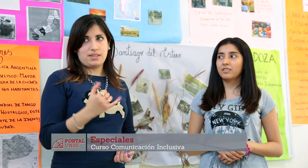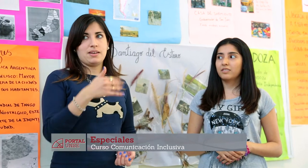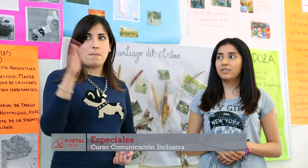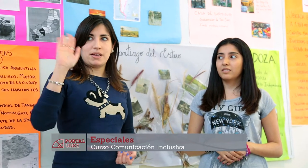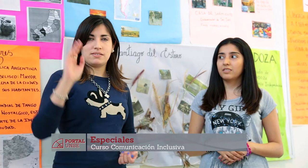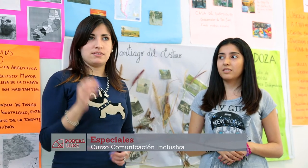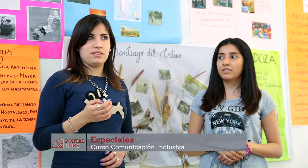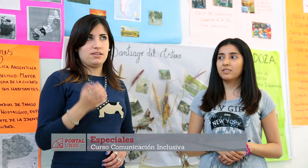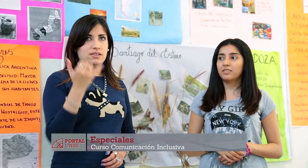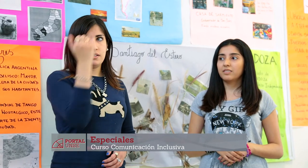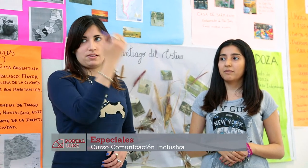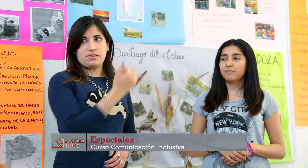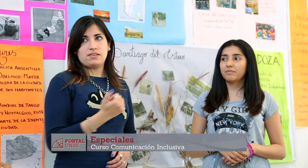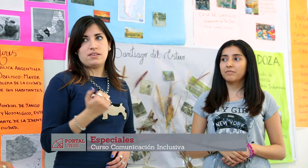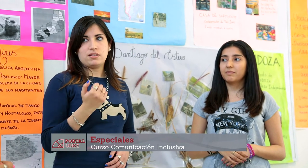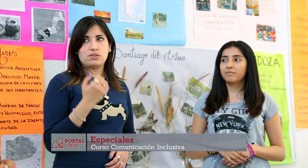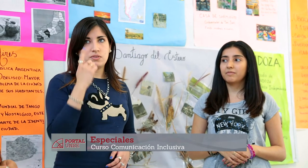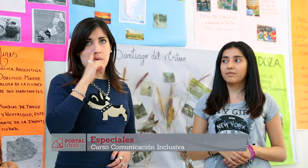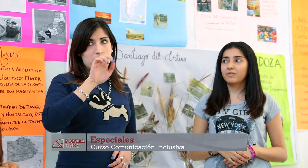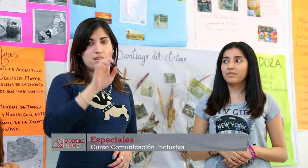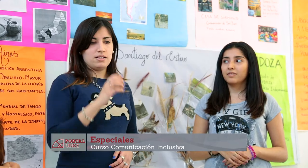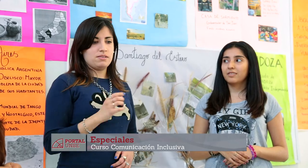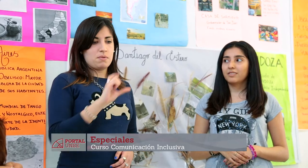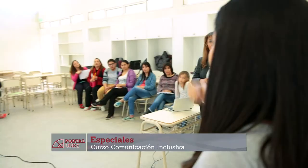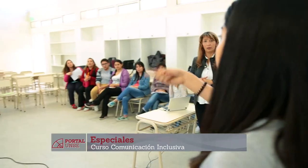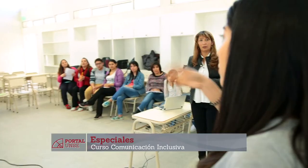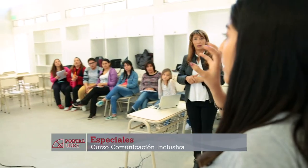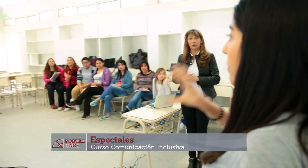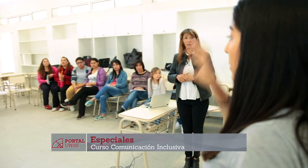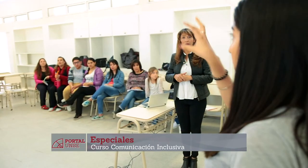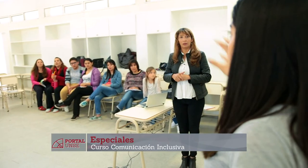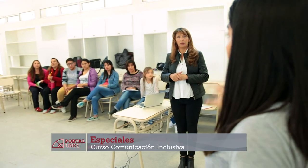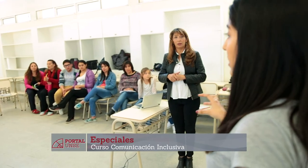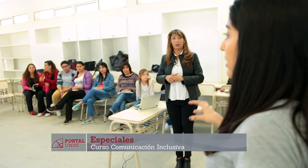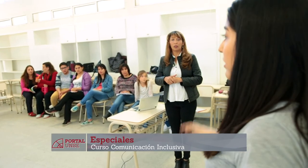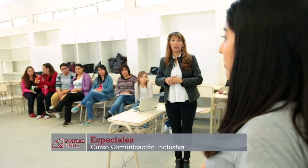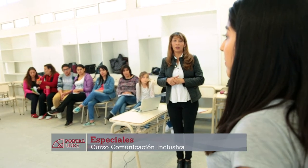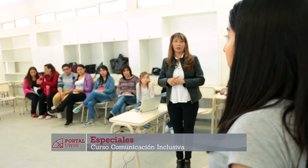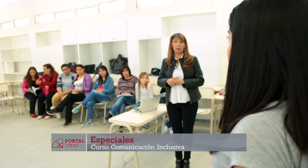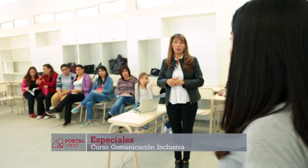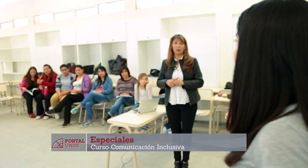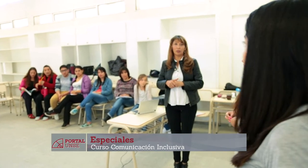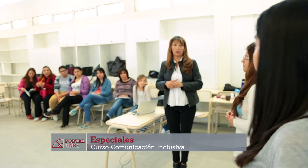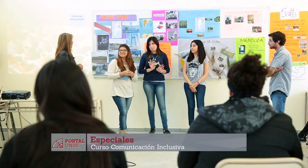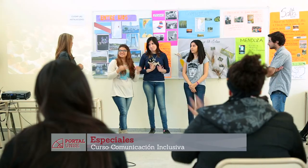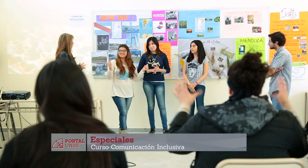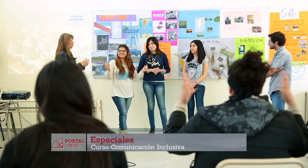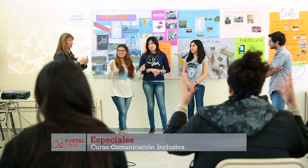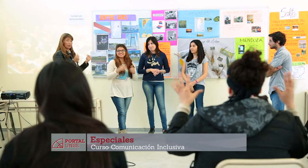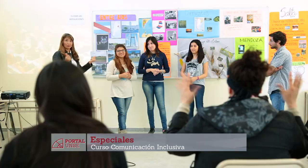señas de la provincia, entonces cada uno tenía que hablar de diferentes provincias, por ejemplo, para darle la